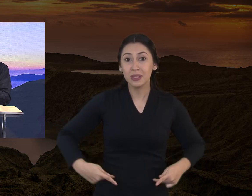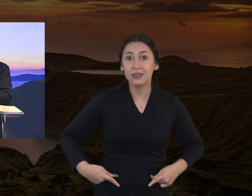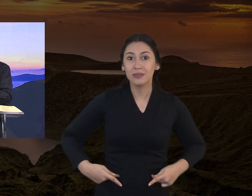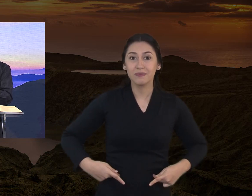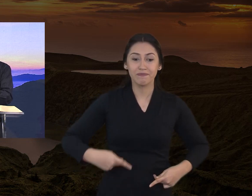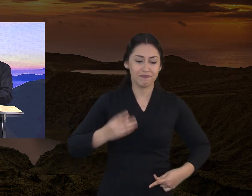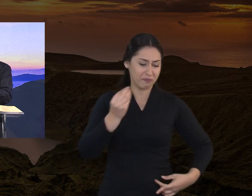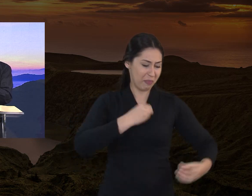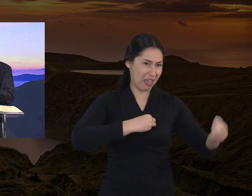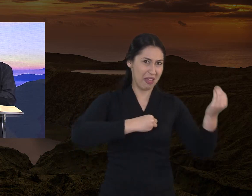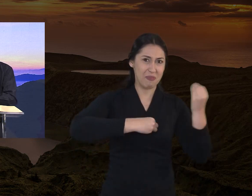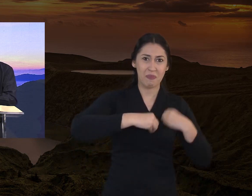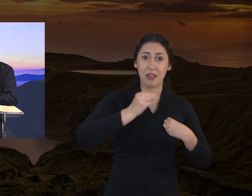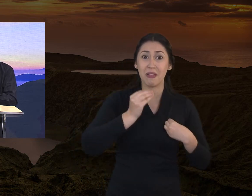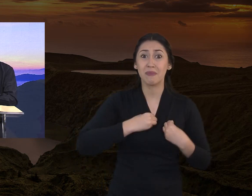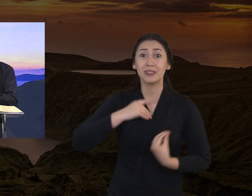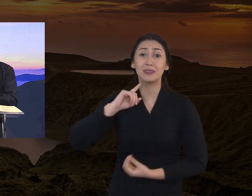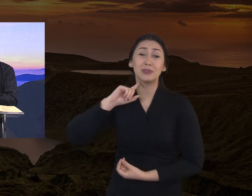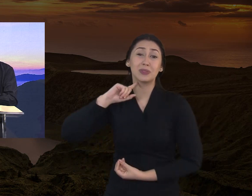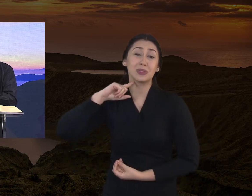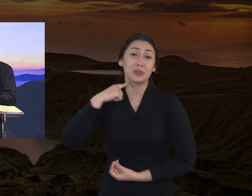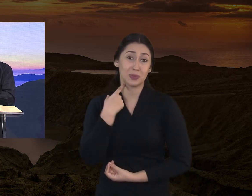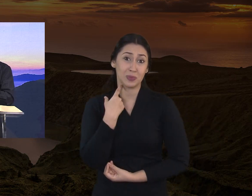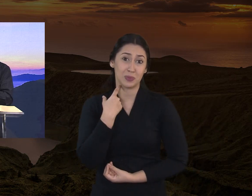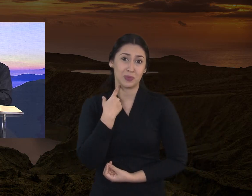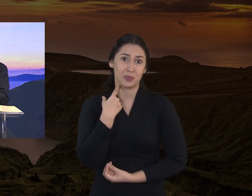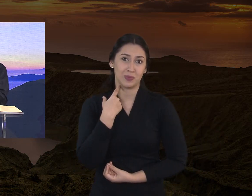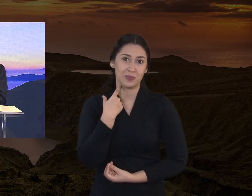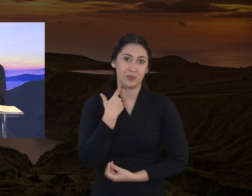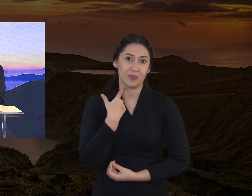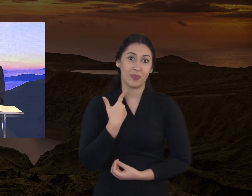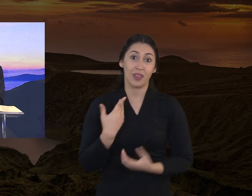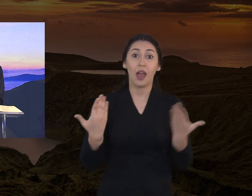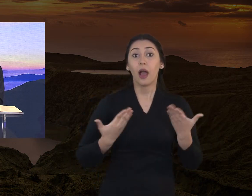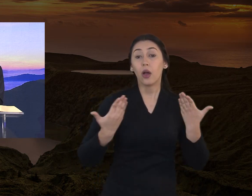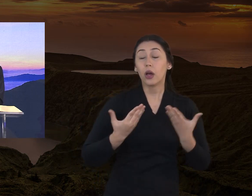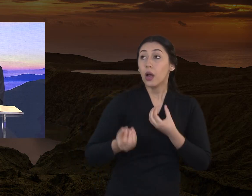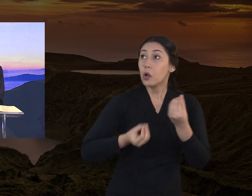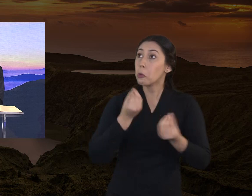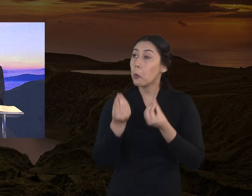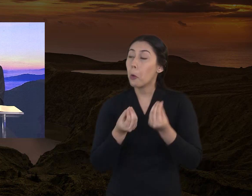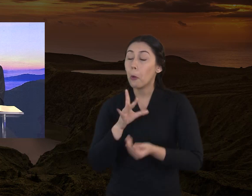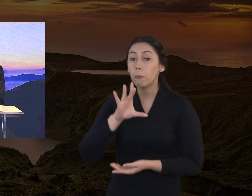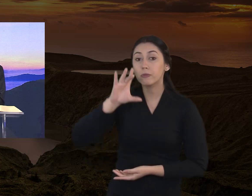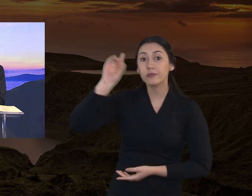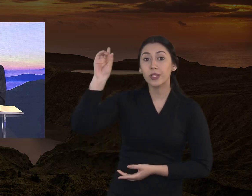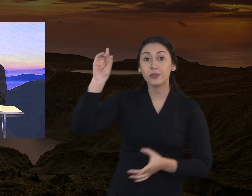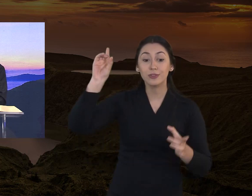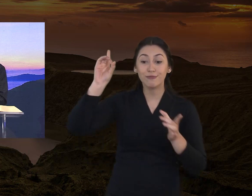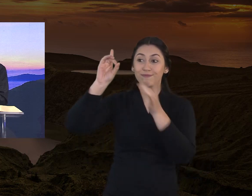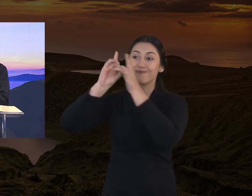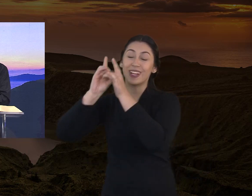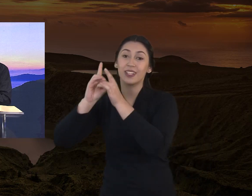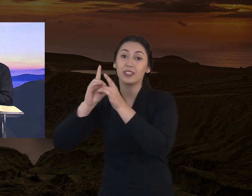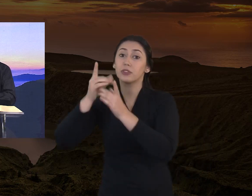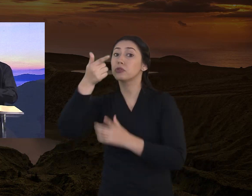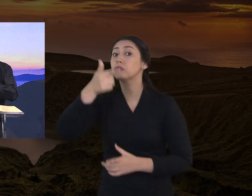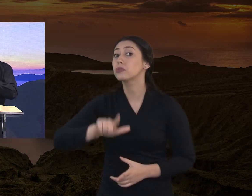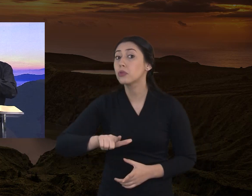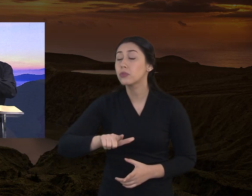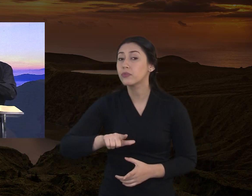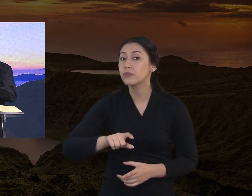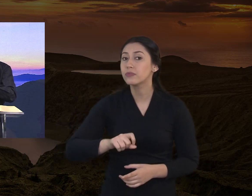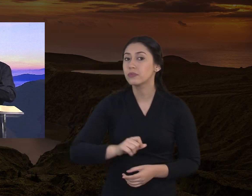para restaurar esse processo de encabeçamento de Cristo sobre todas as coisas. Ele